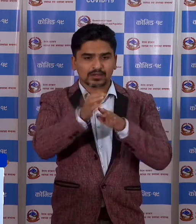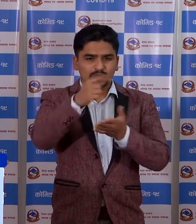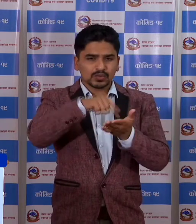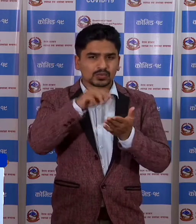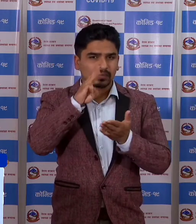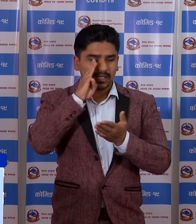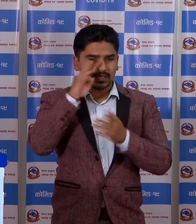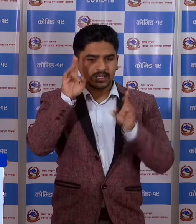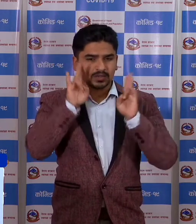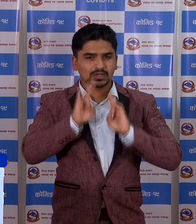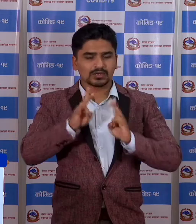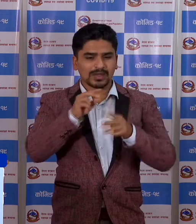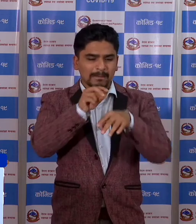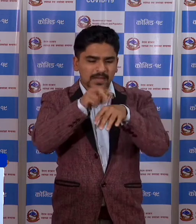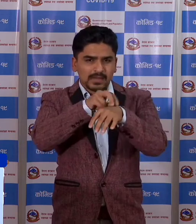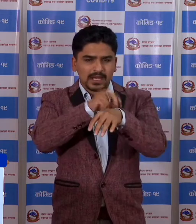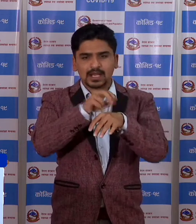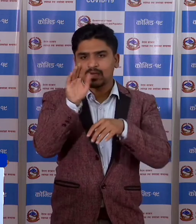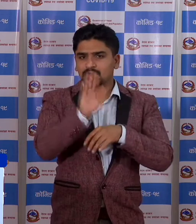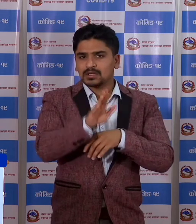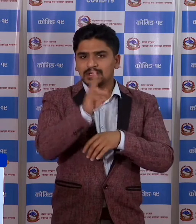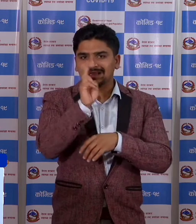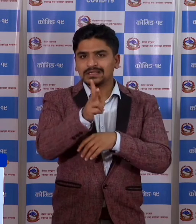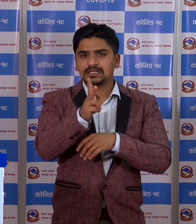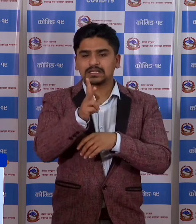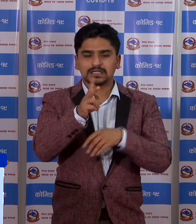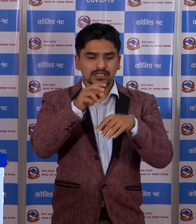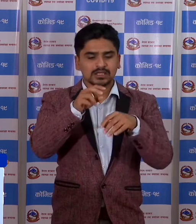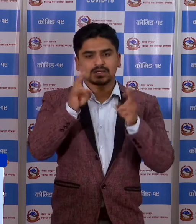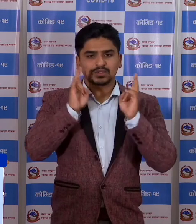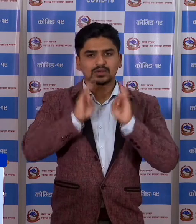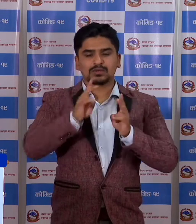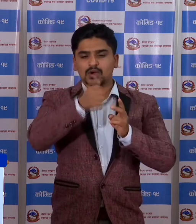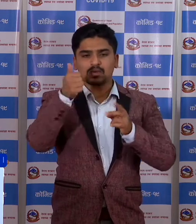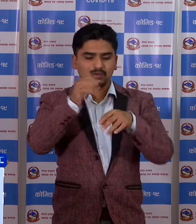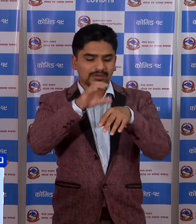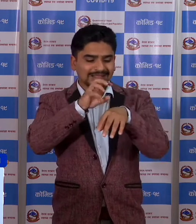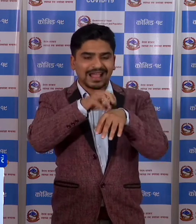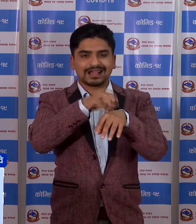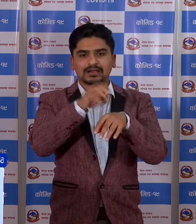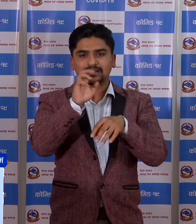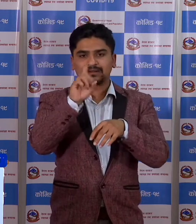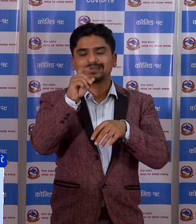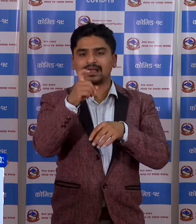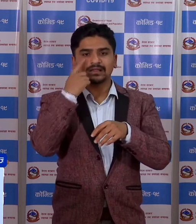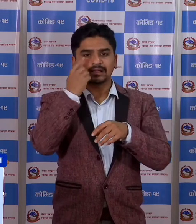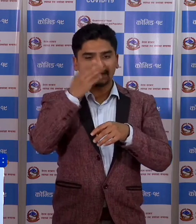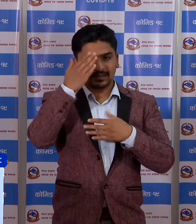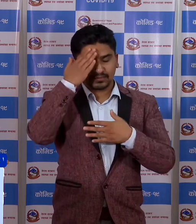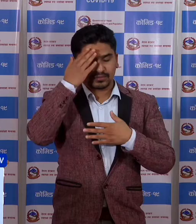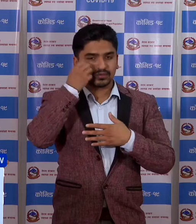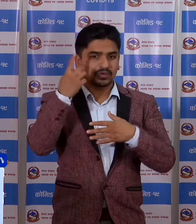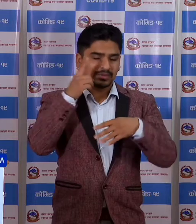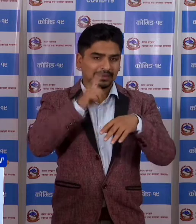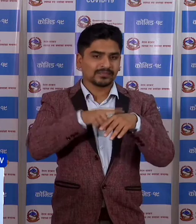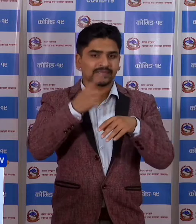सुरुमा शरीरमा बिबिरा जस्तो आउँछ, त्यस्तै शरीरमा डाबरहरू पनि देखिन्छ। ज्वरो आइरहेको अवस्थामा नाक